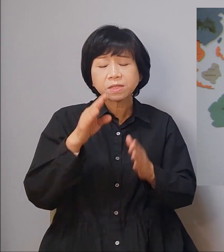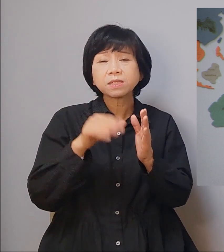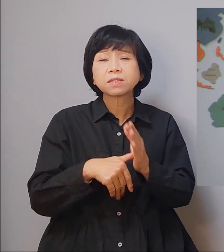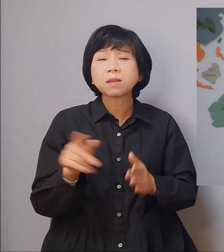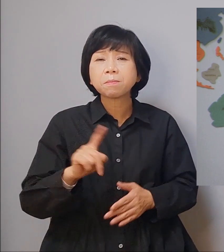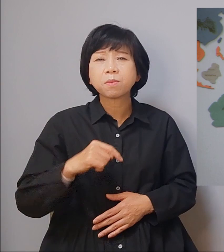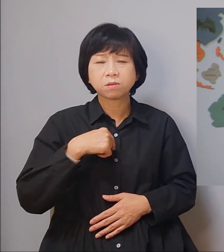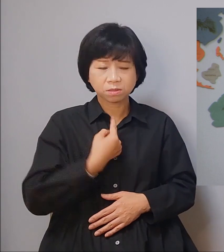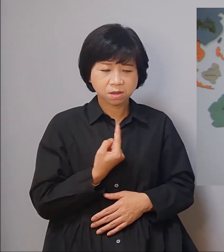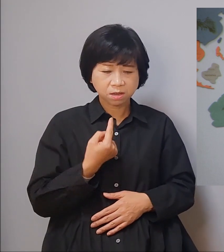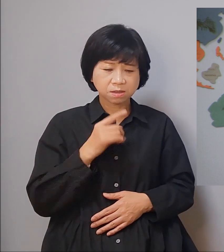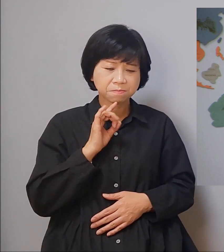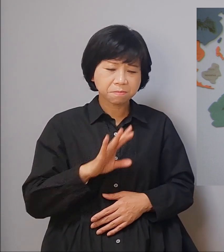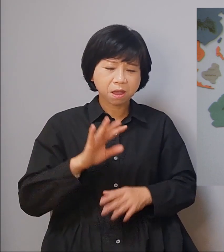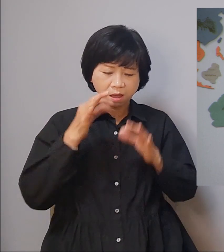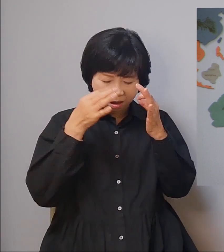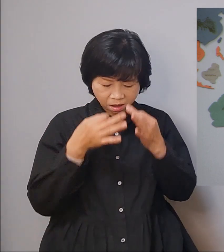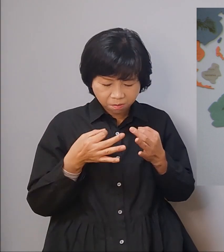있어요.